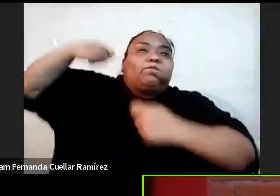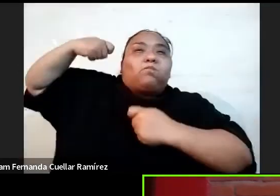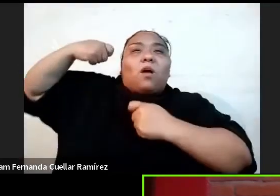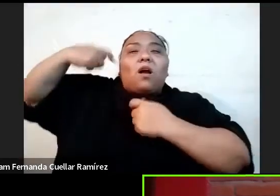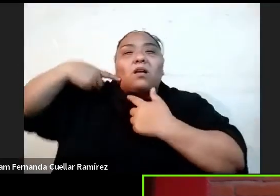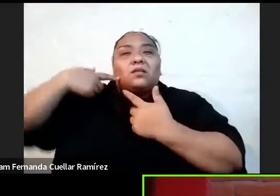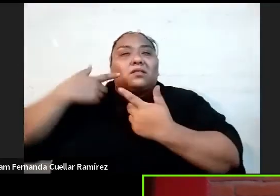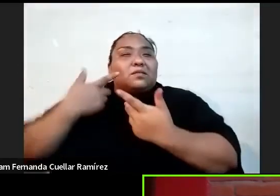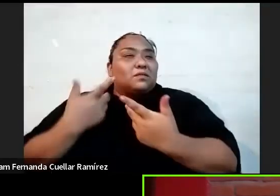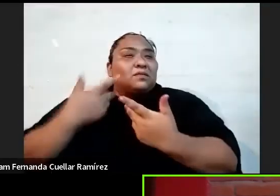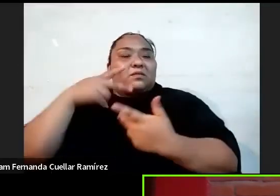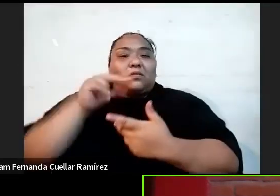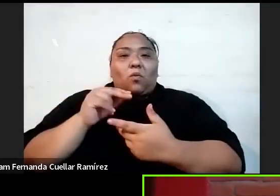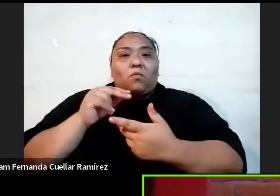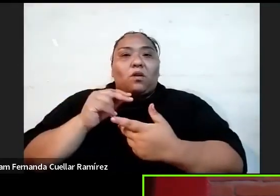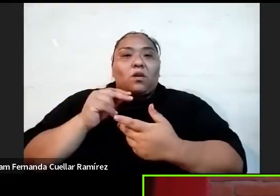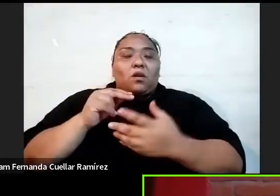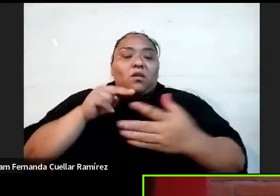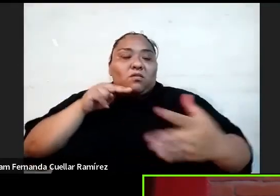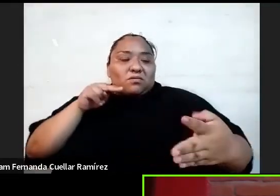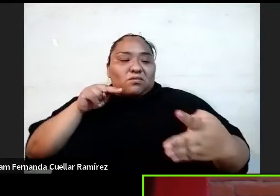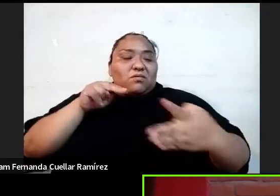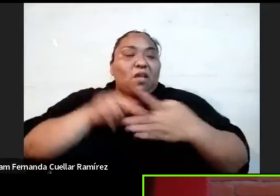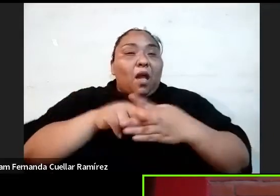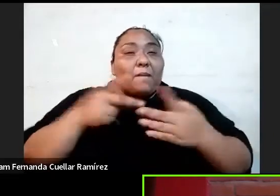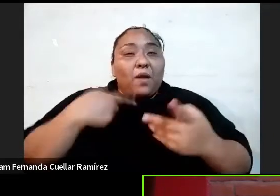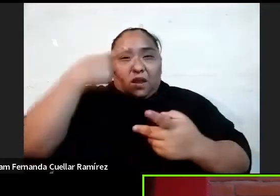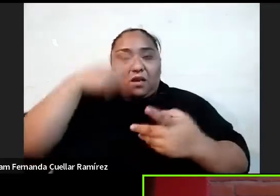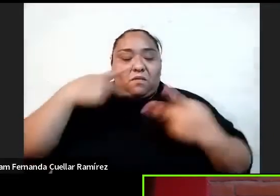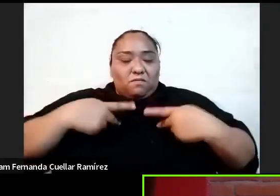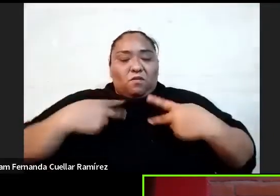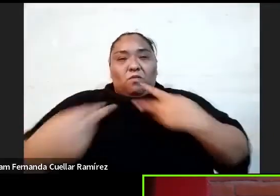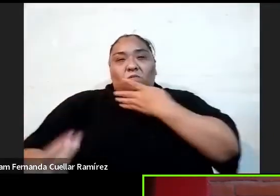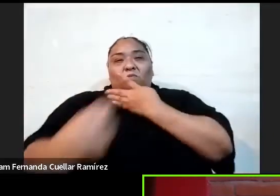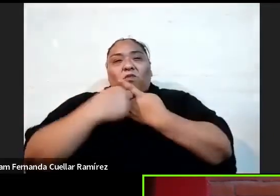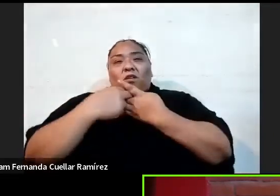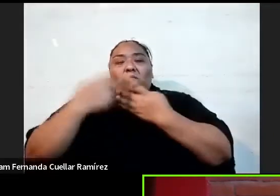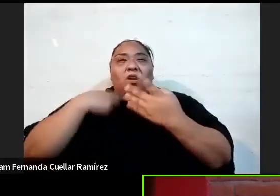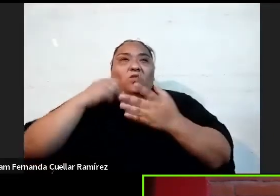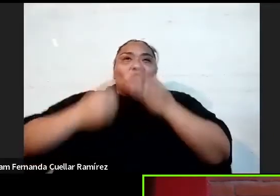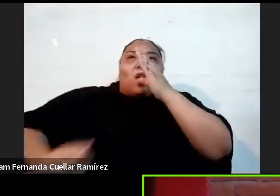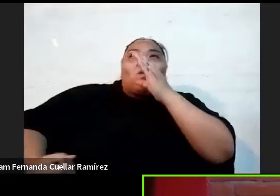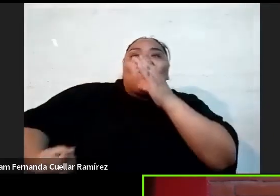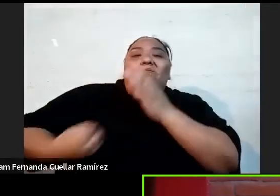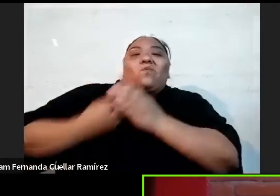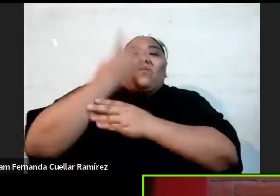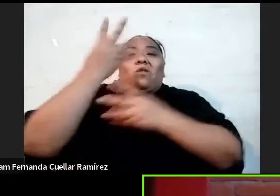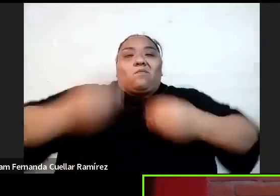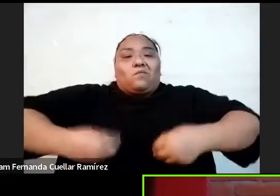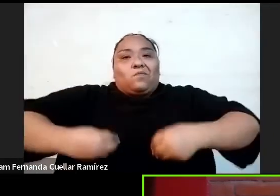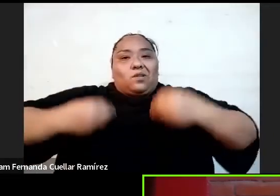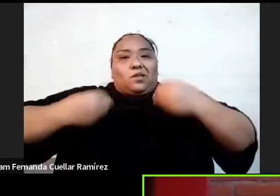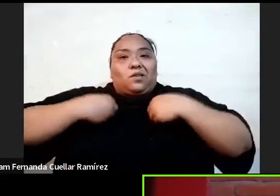suicidio hubiera marcado el momento de una nueva vida, de lo que era antes a lo que puedo ser después.